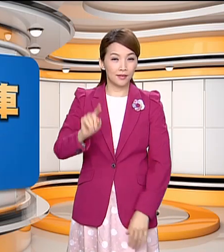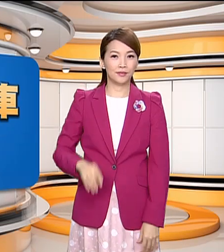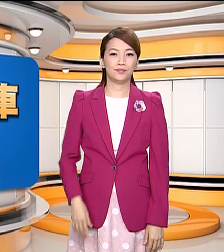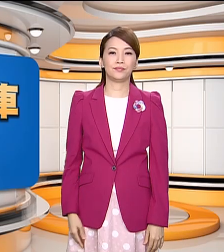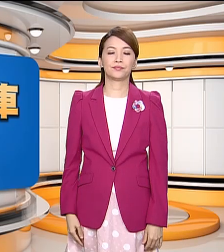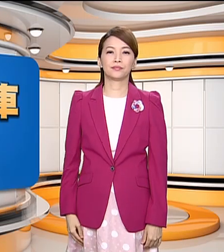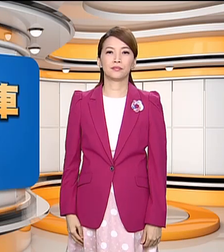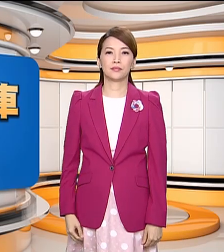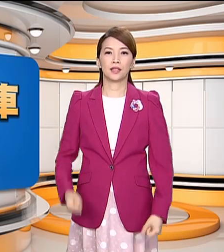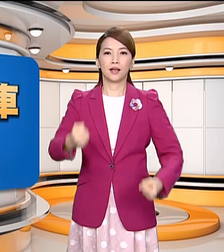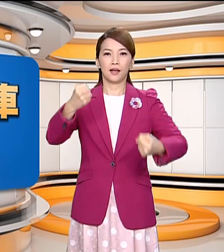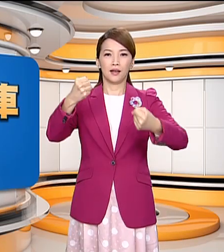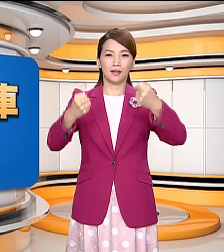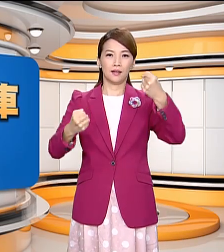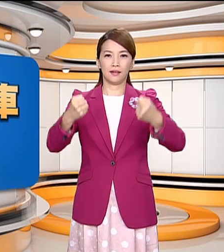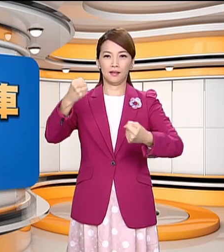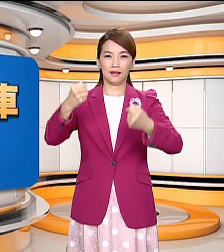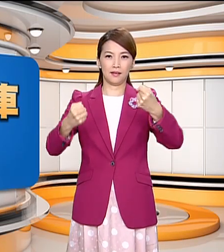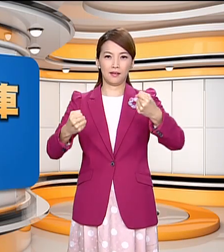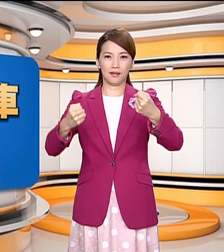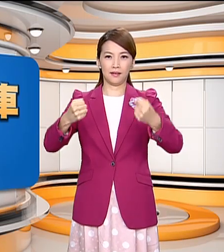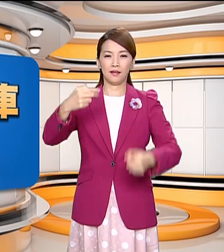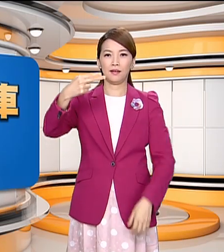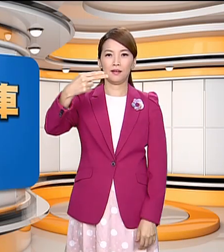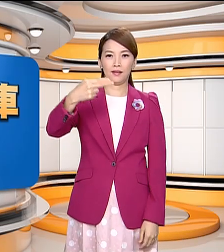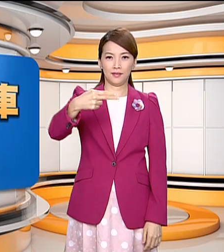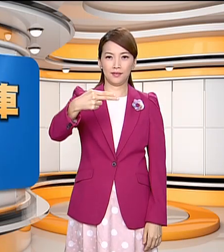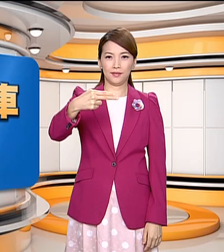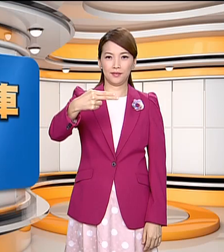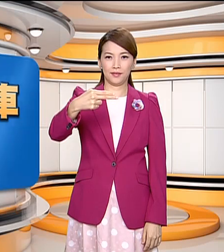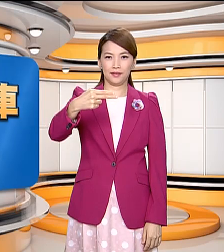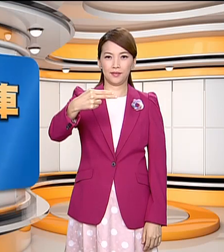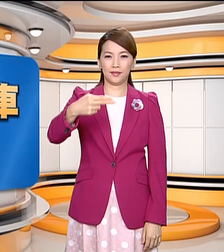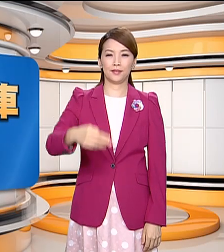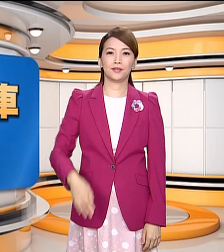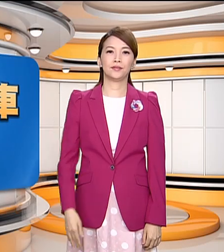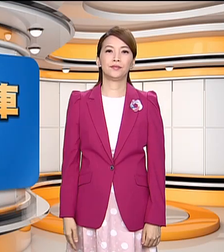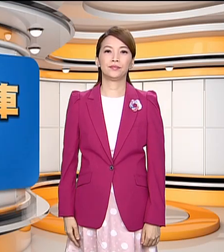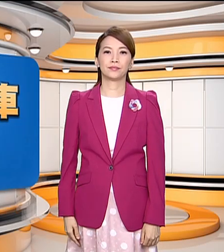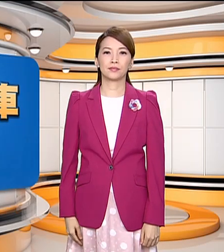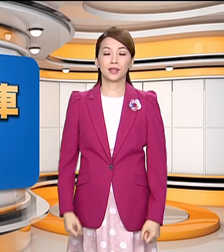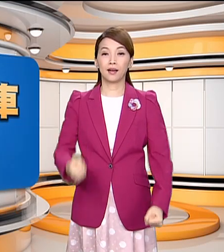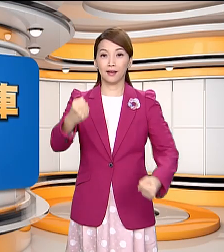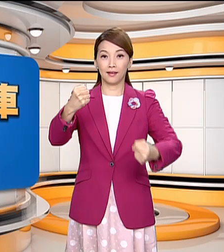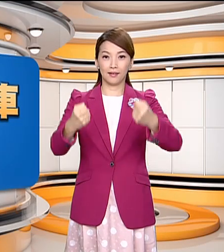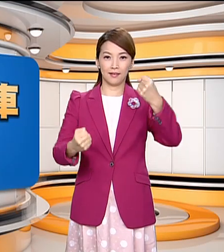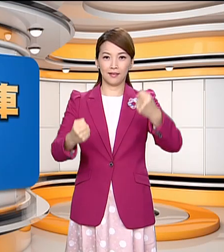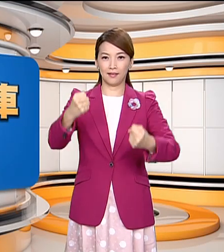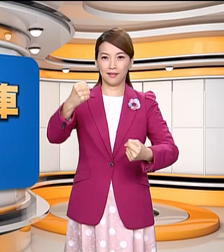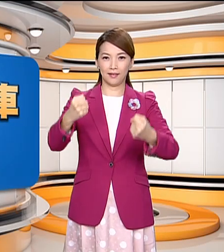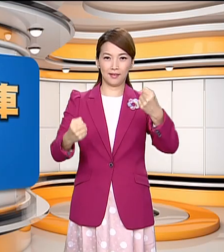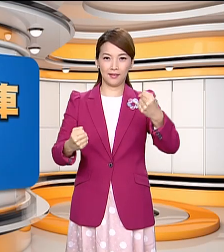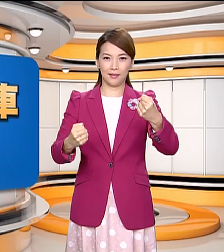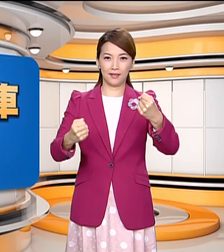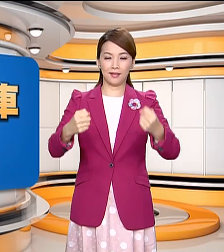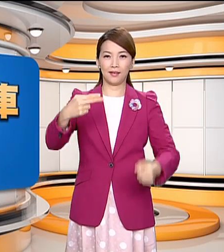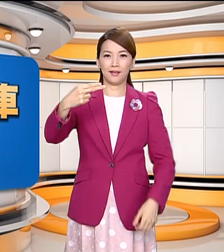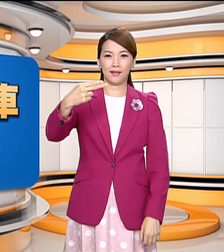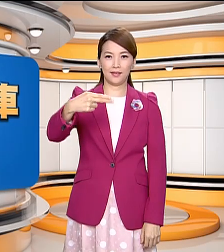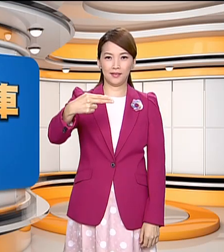法是先比开车再加上 H， 开车的动作表示车子，再比出英